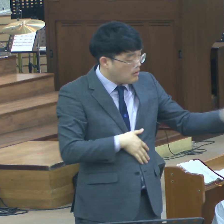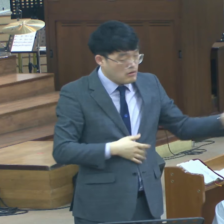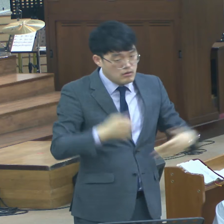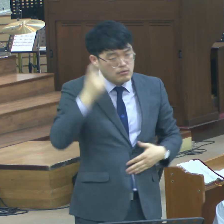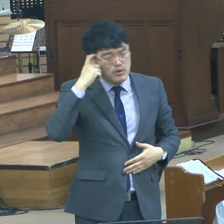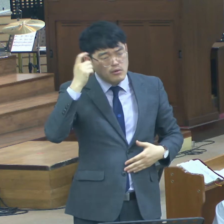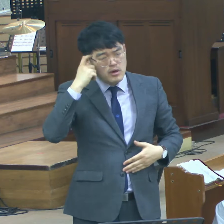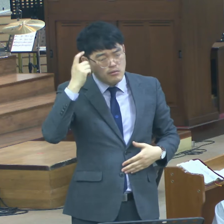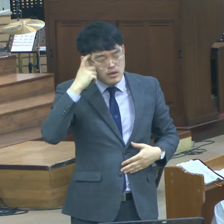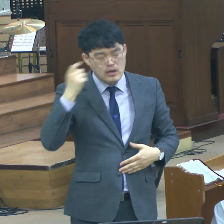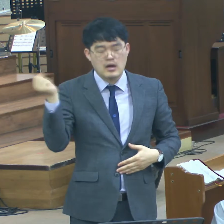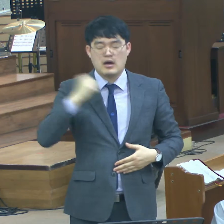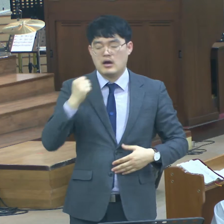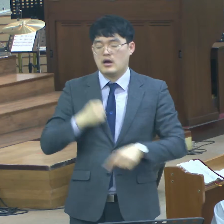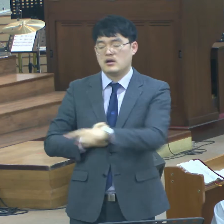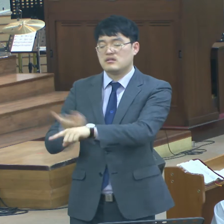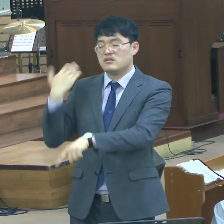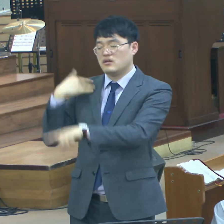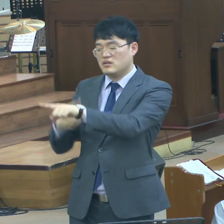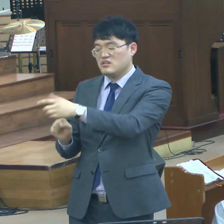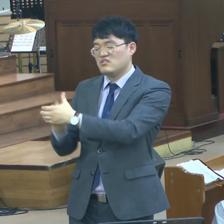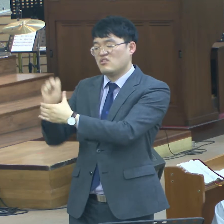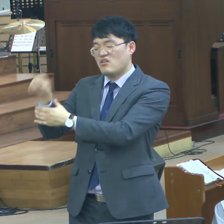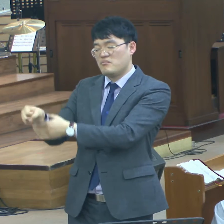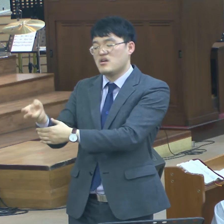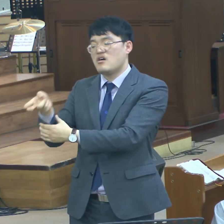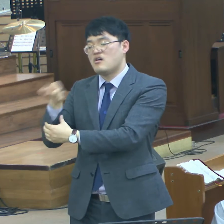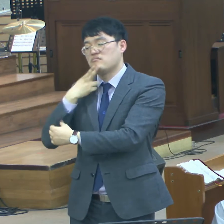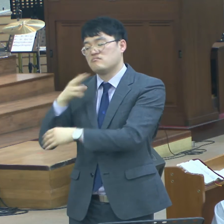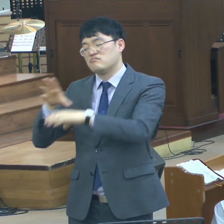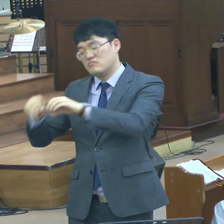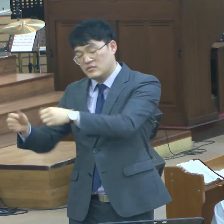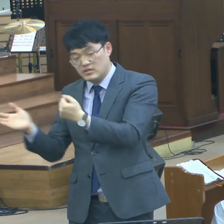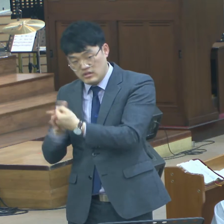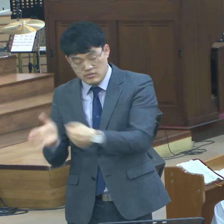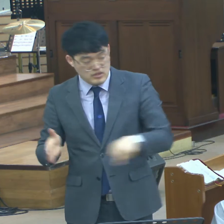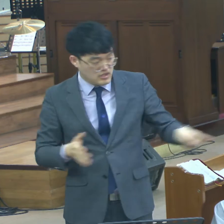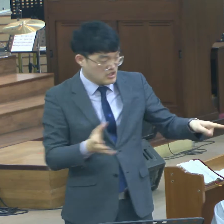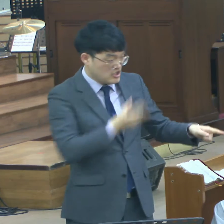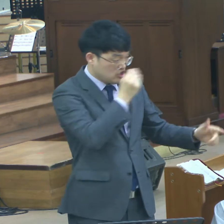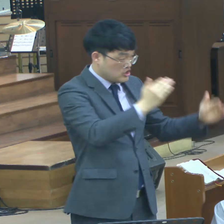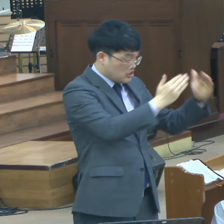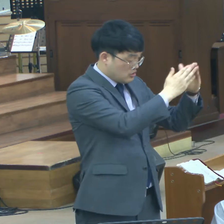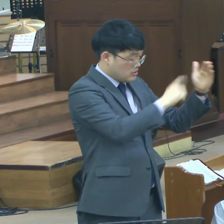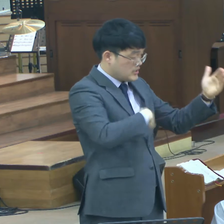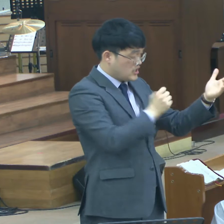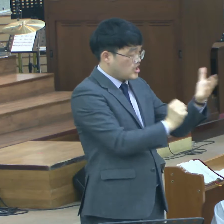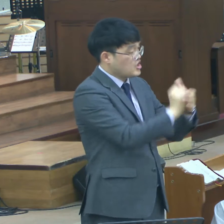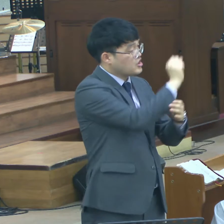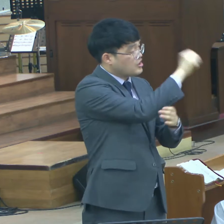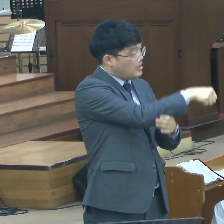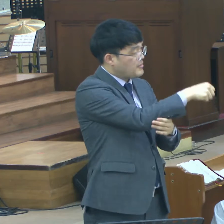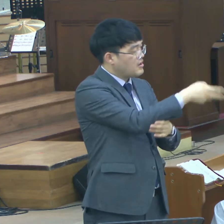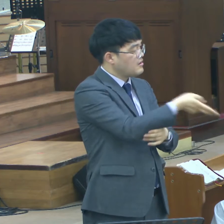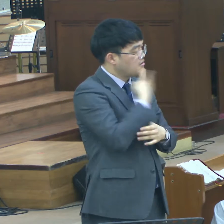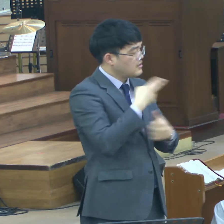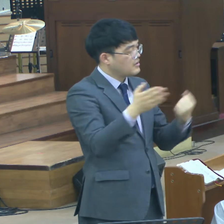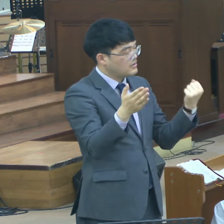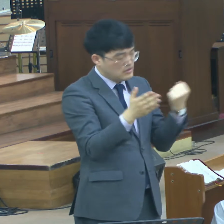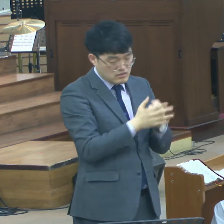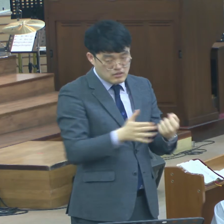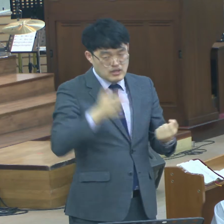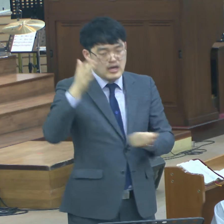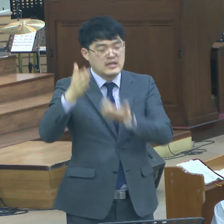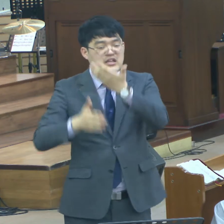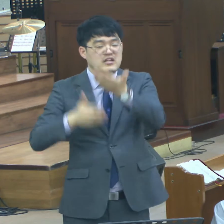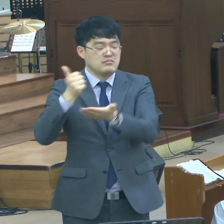무화과 나무의 사건을 연결해서 성전이 맺어야 될 열매를 맺지 못했기 때문에 하나님은